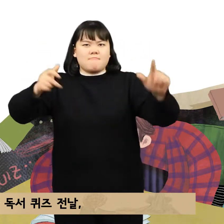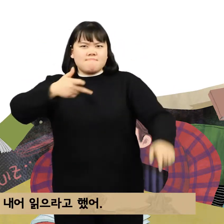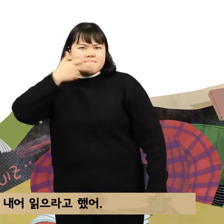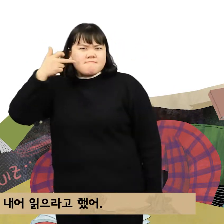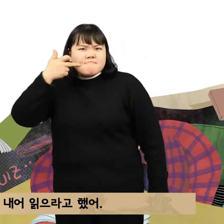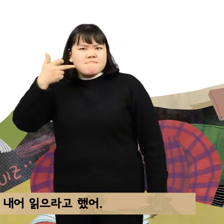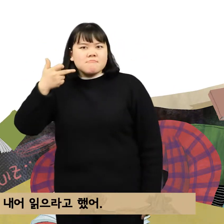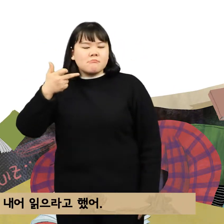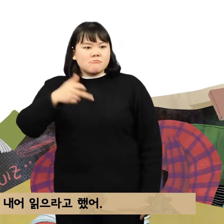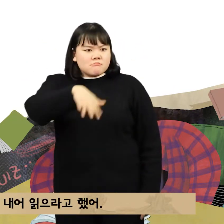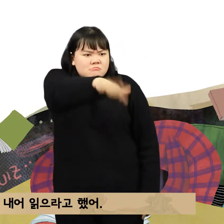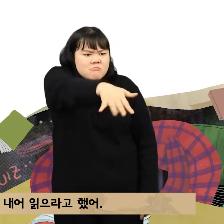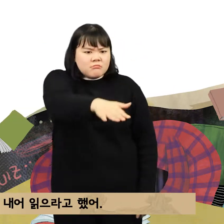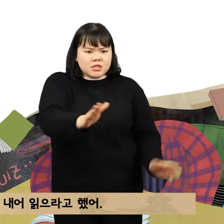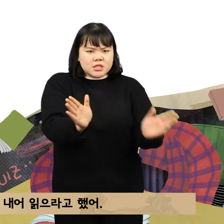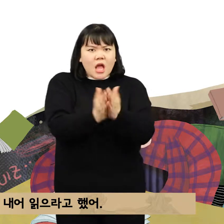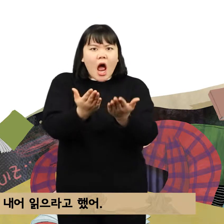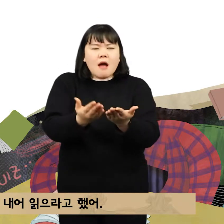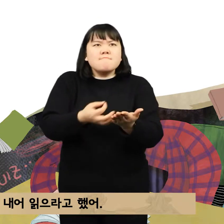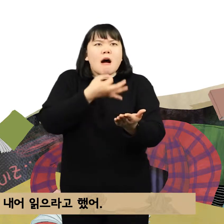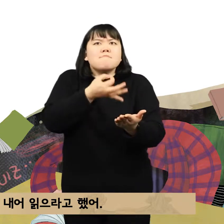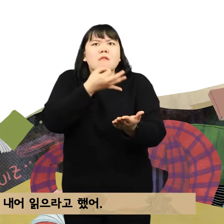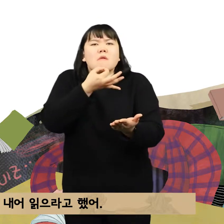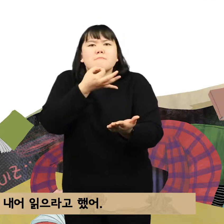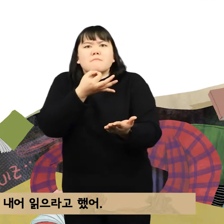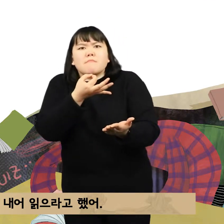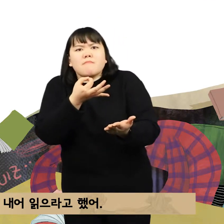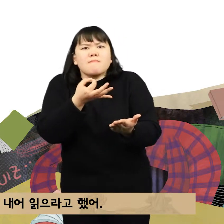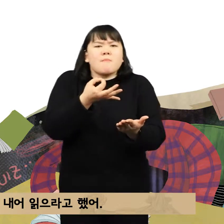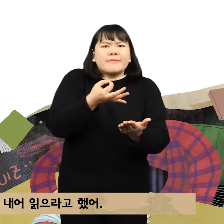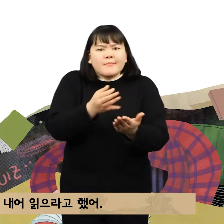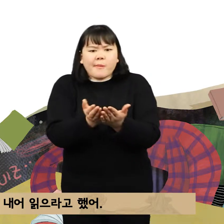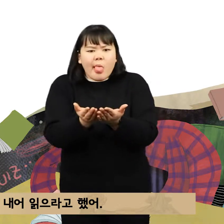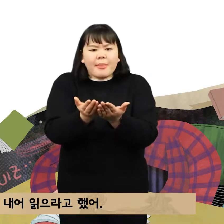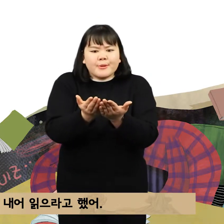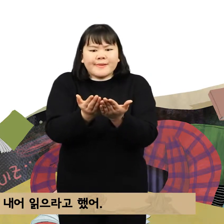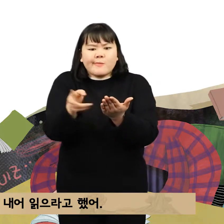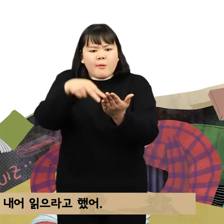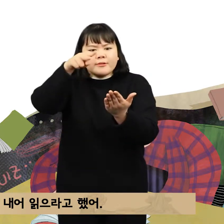근영이 더러 책을 소리내어 읽으라고 했어.